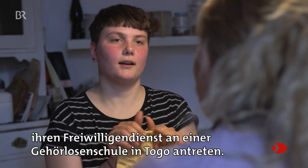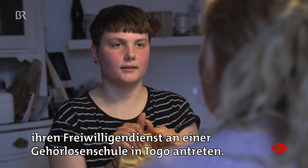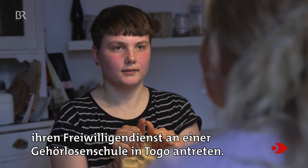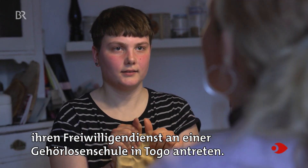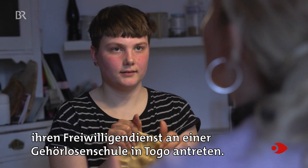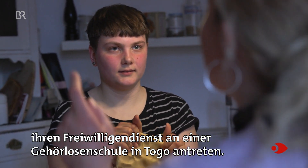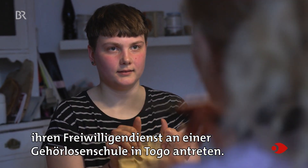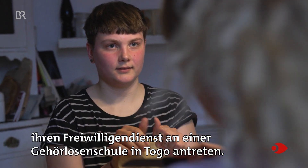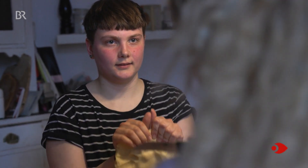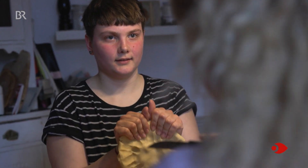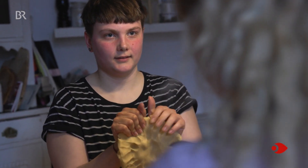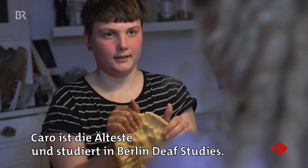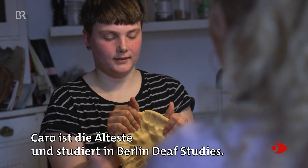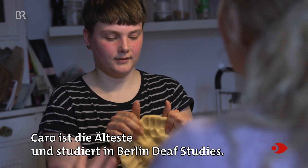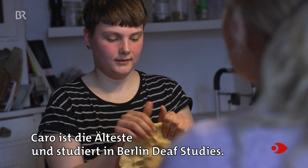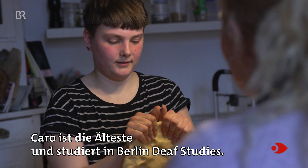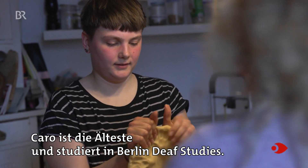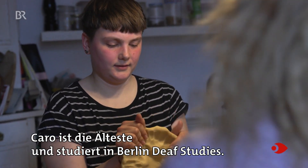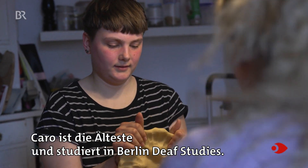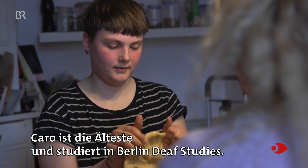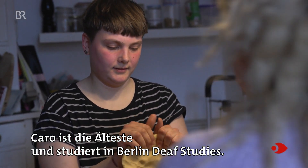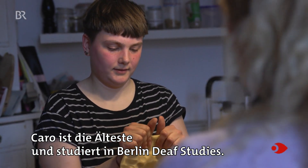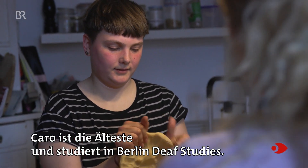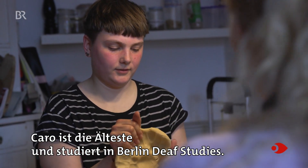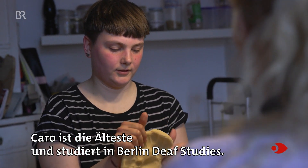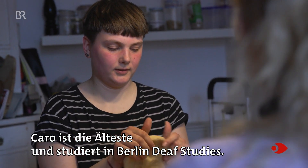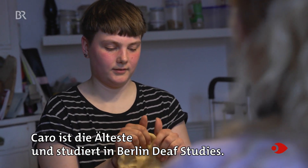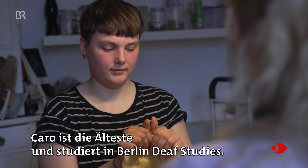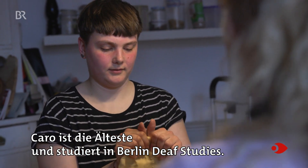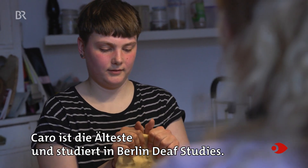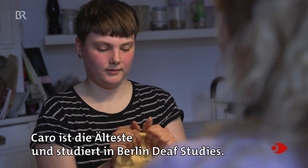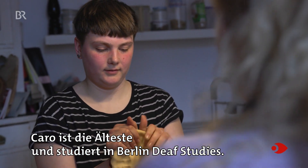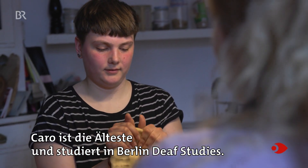Togo antreten. Caro ist die Älteste und studiert in Berlin Deaf Studies.